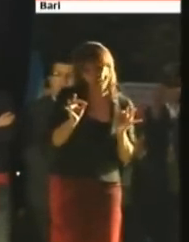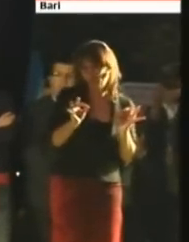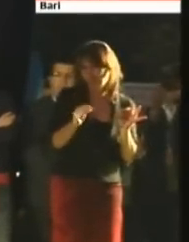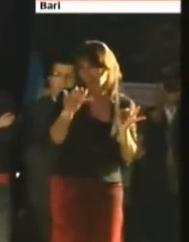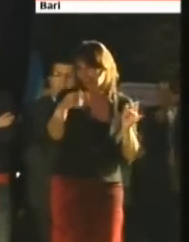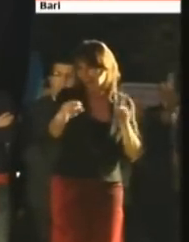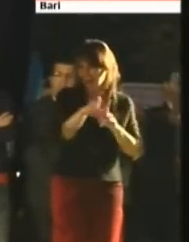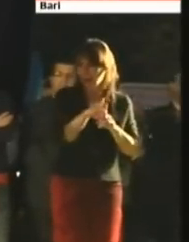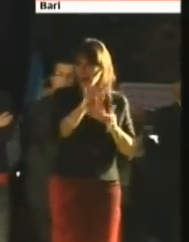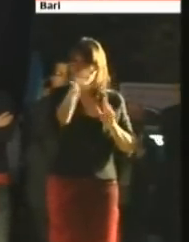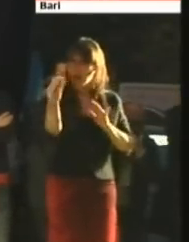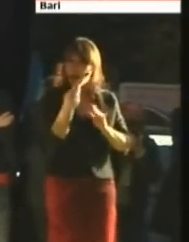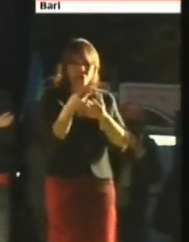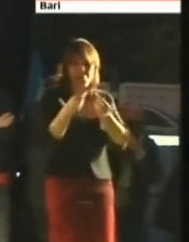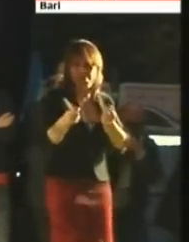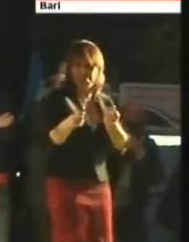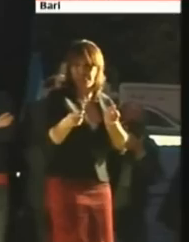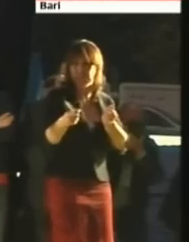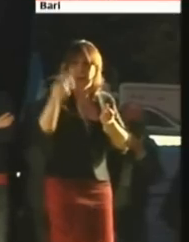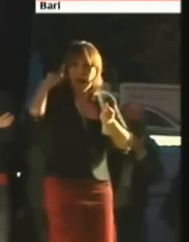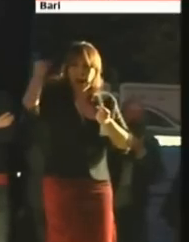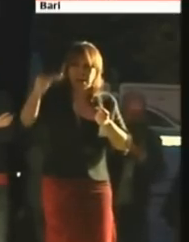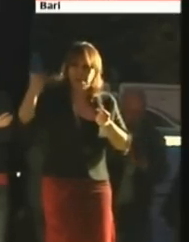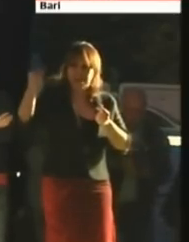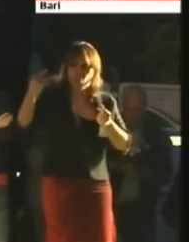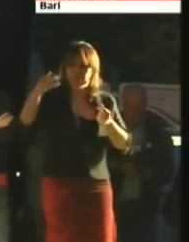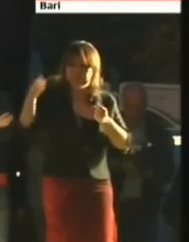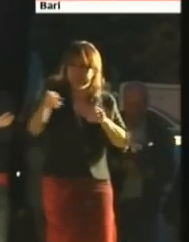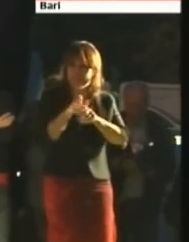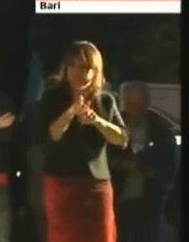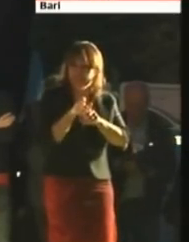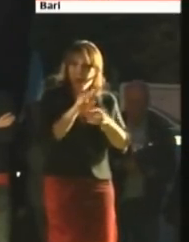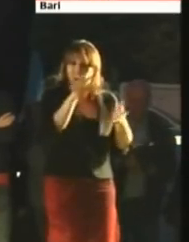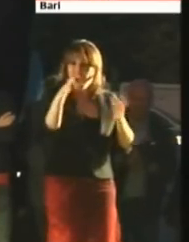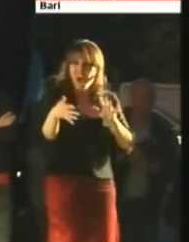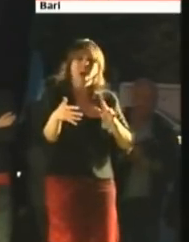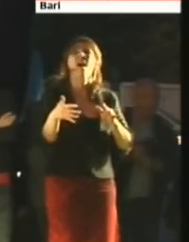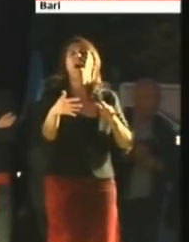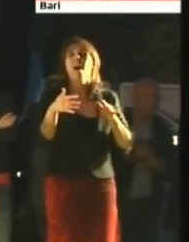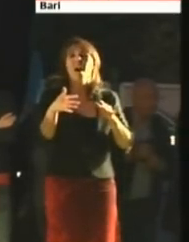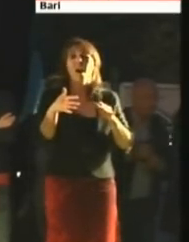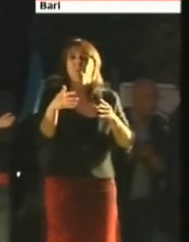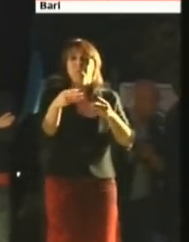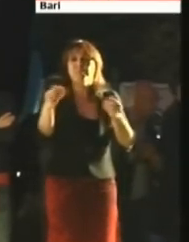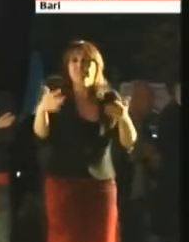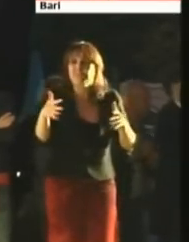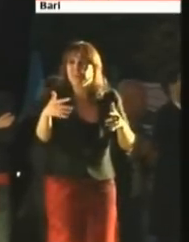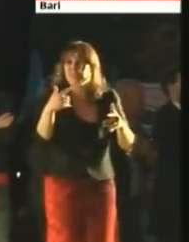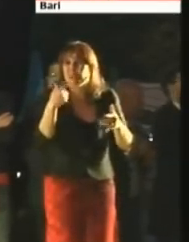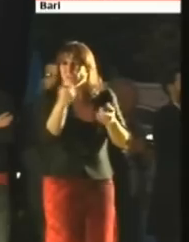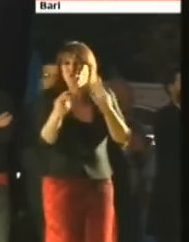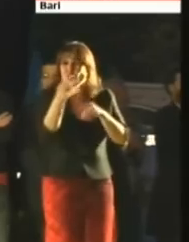A quell'altro che è scomparso, quello là è andato in Arabia Saudita. A andato in Arabia Saudita, poi non si è più ripreso, ma lo